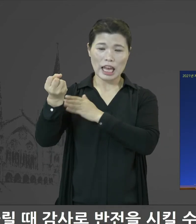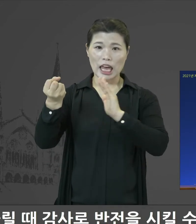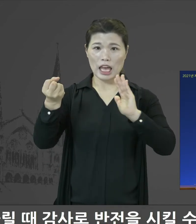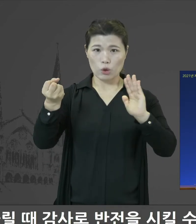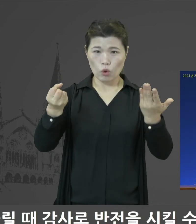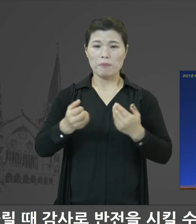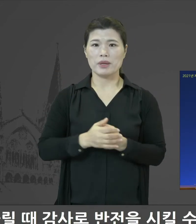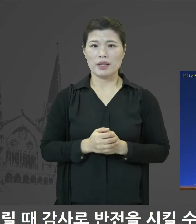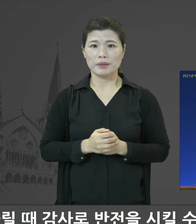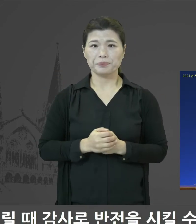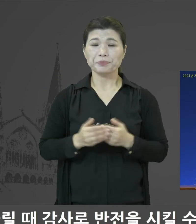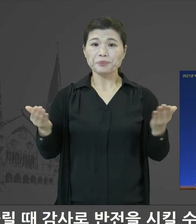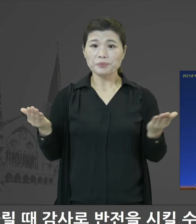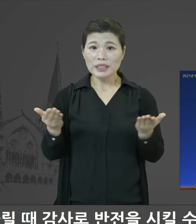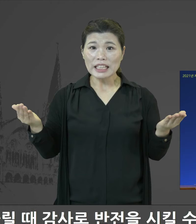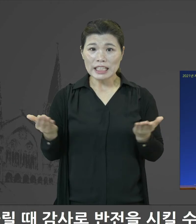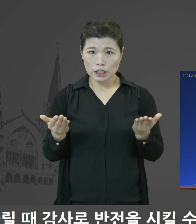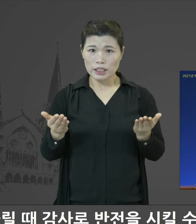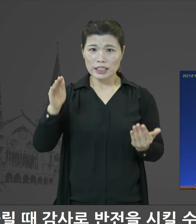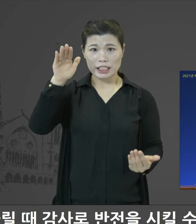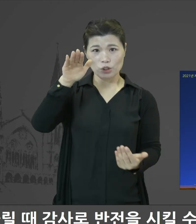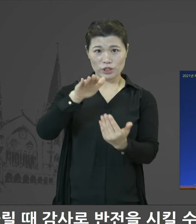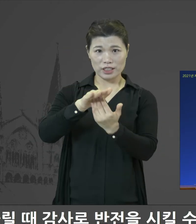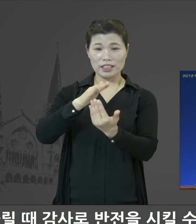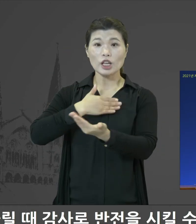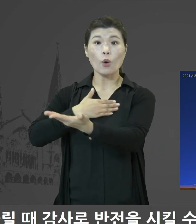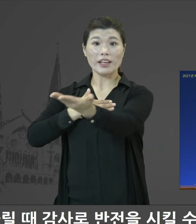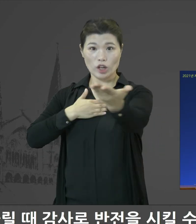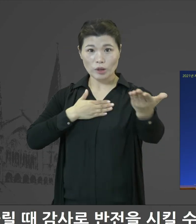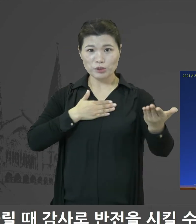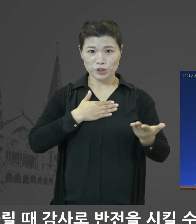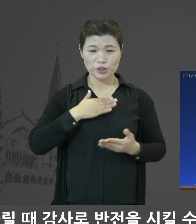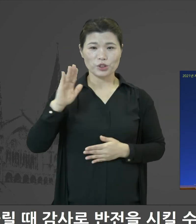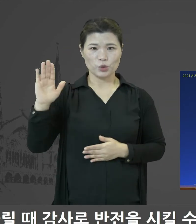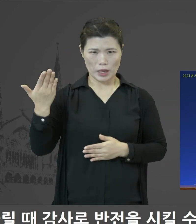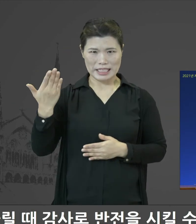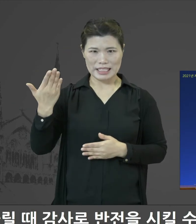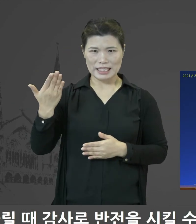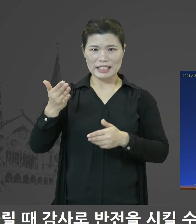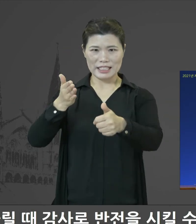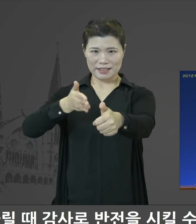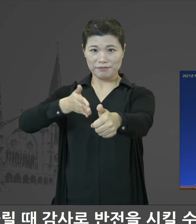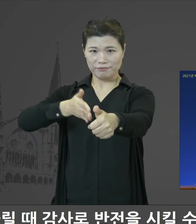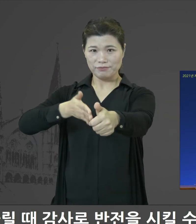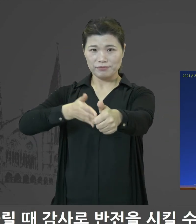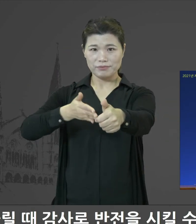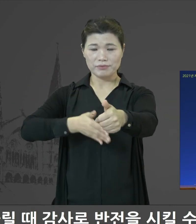일을 이루시는 저와 여러분 되시기를 주 안에서 소망합니다.